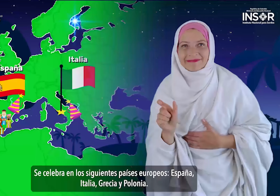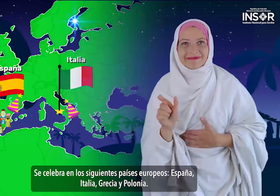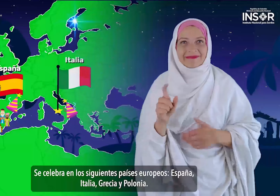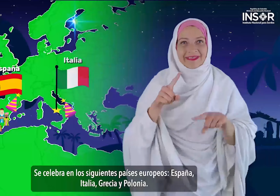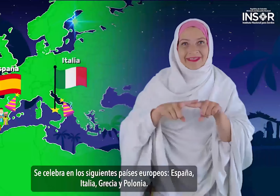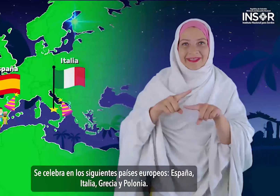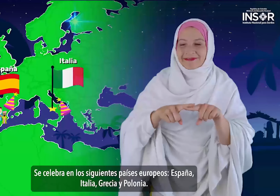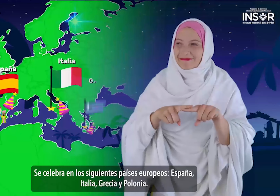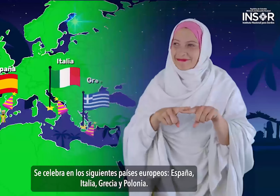Grecia